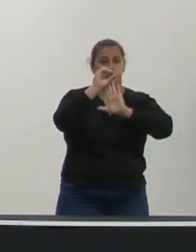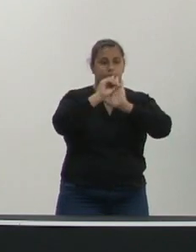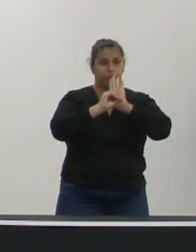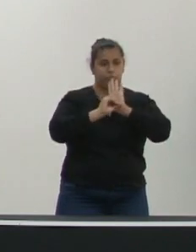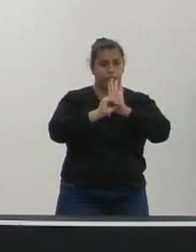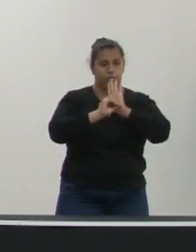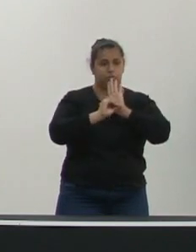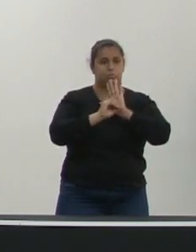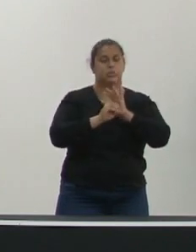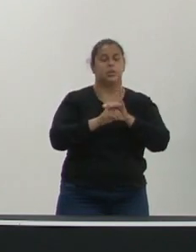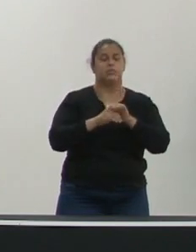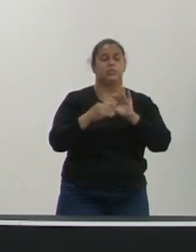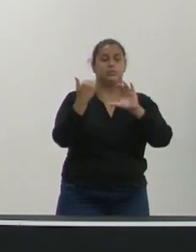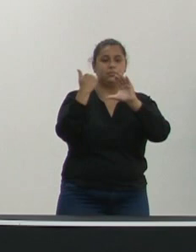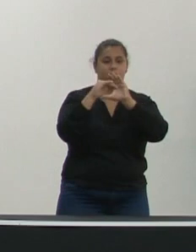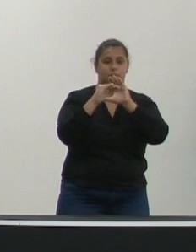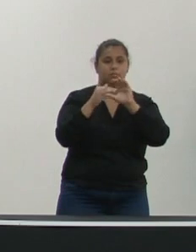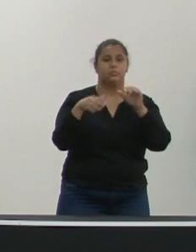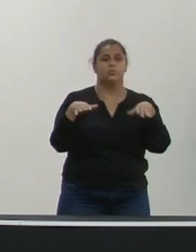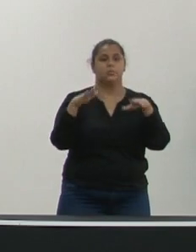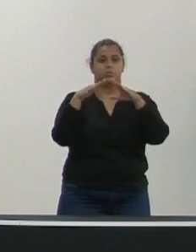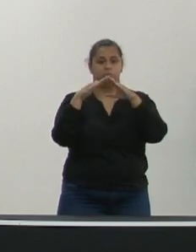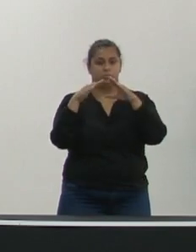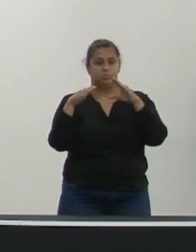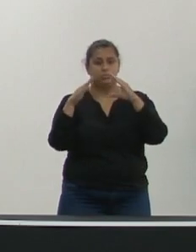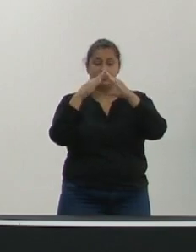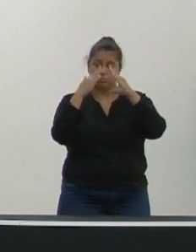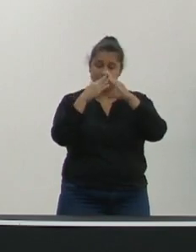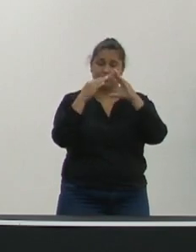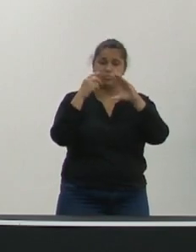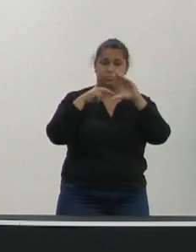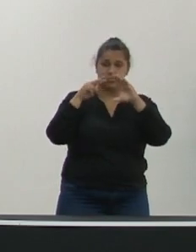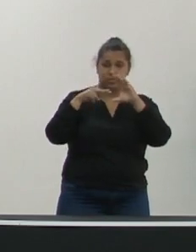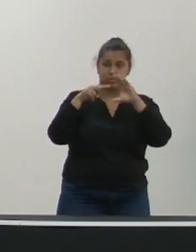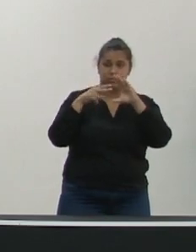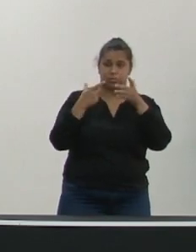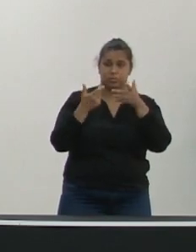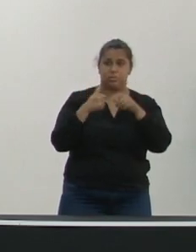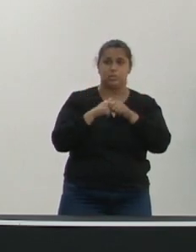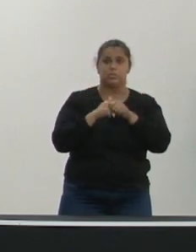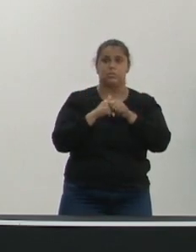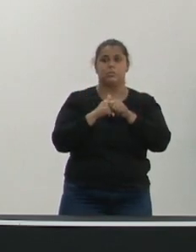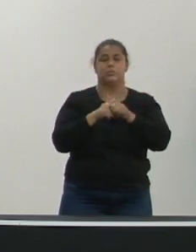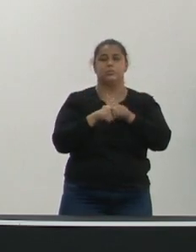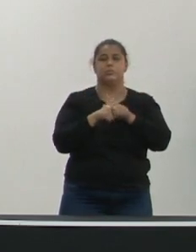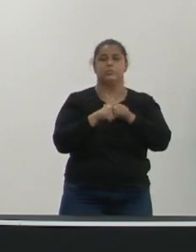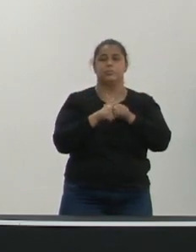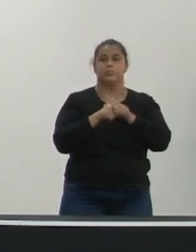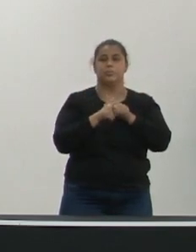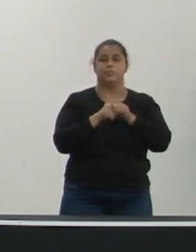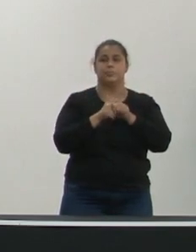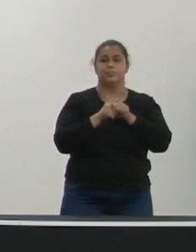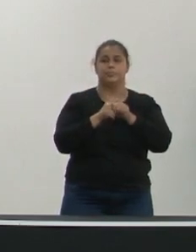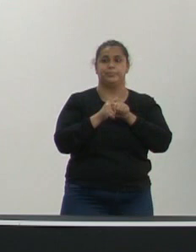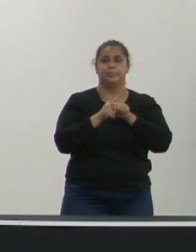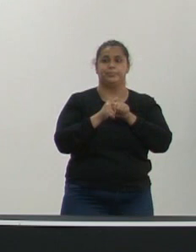esta casa, né, através dos meios cabíveis, para tratar de uma nova data e horário.